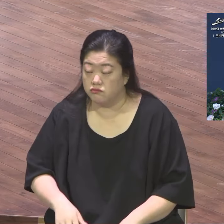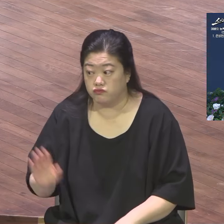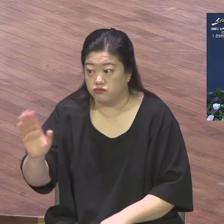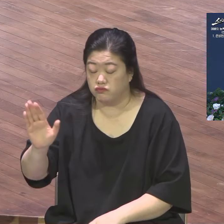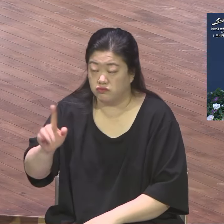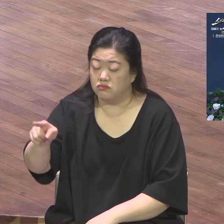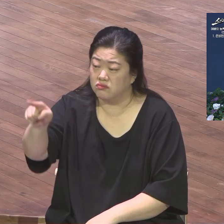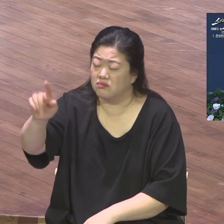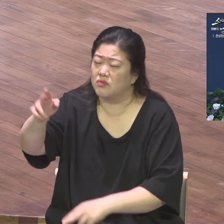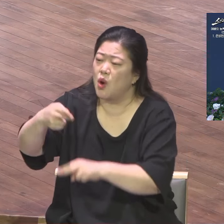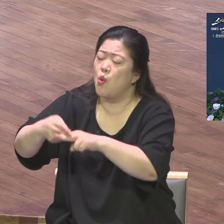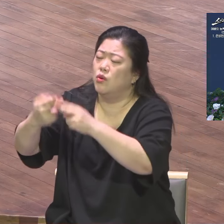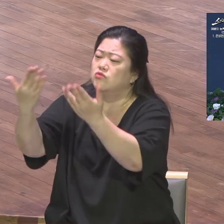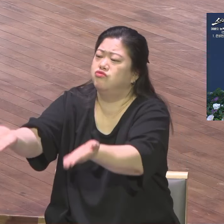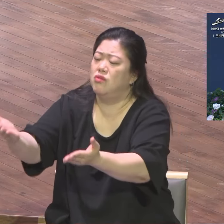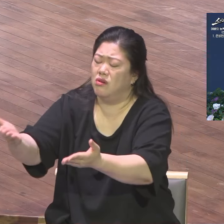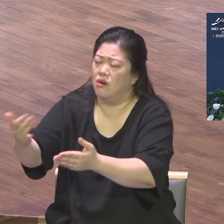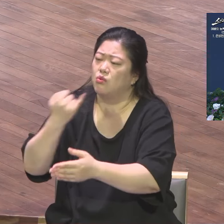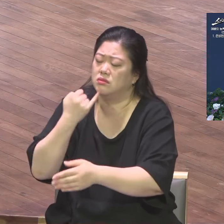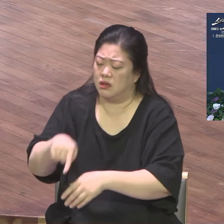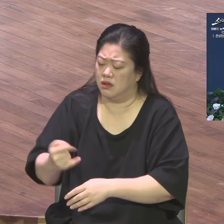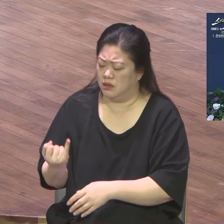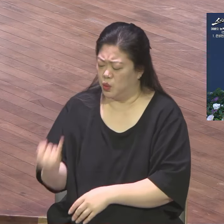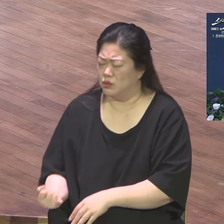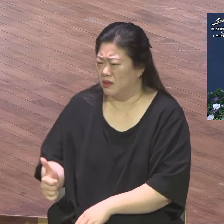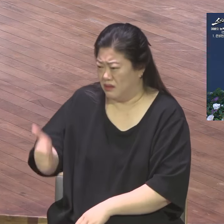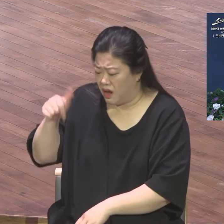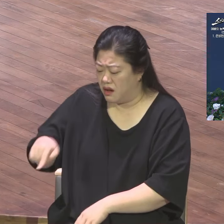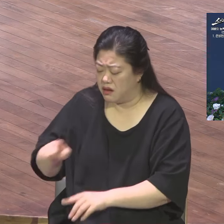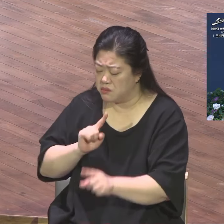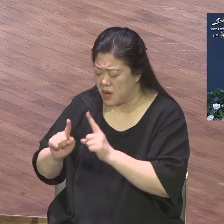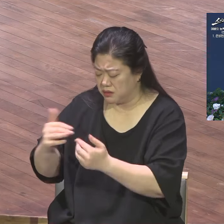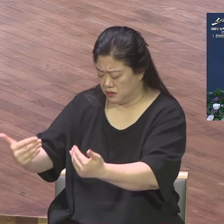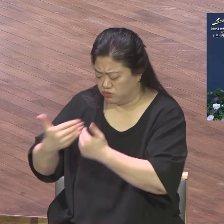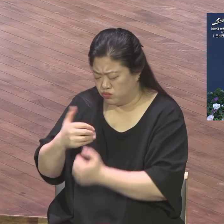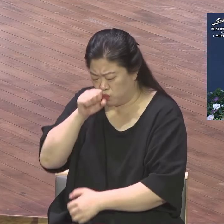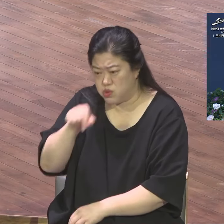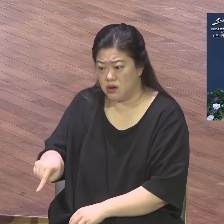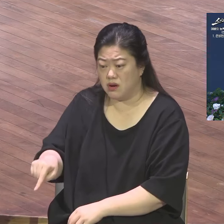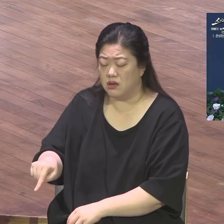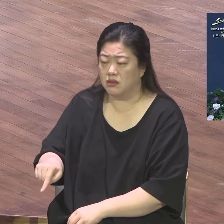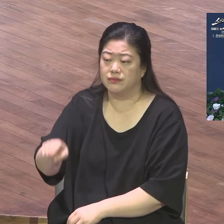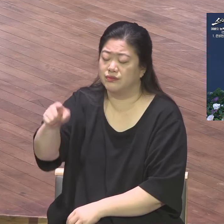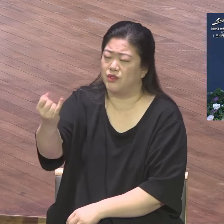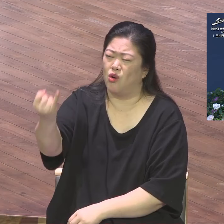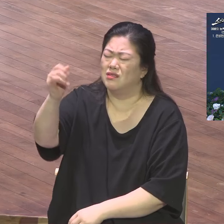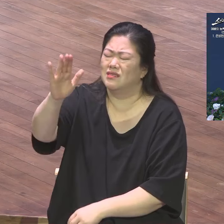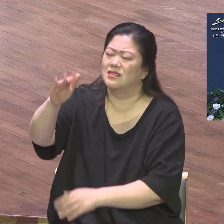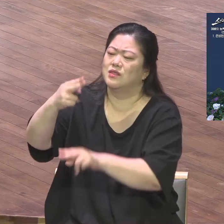너도 와서 말씀 들으라는 뜻이. 마리아는 좋은 것을 선택했느니라.